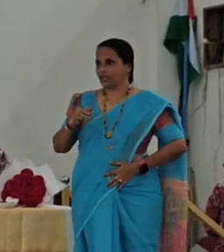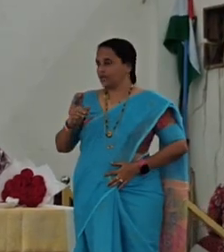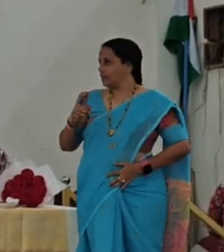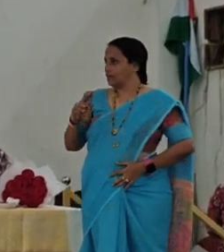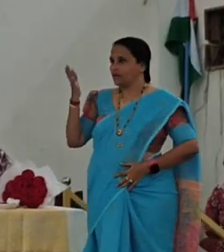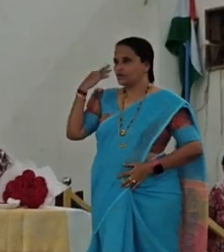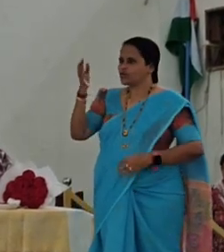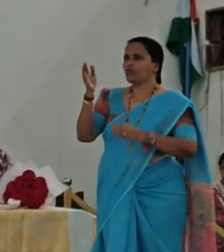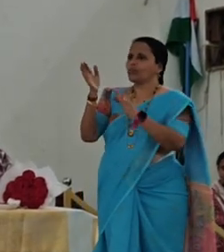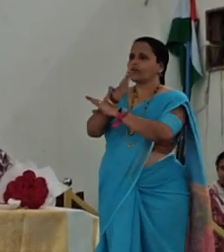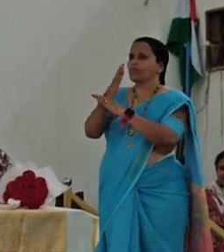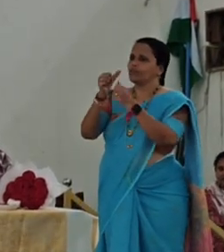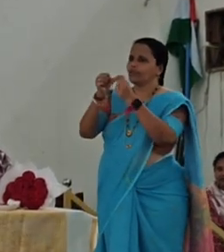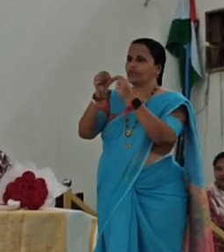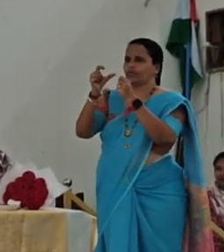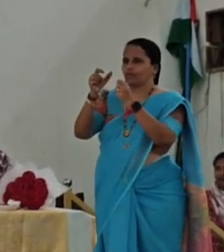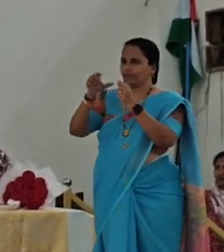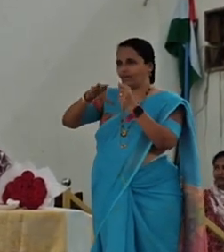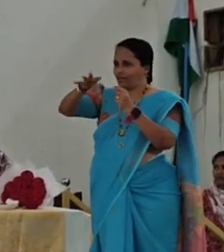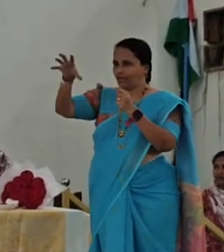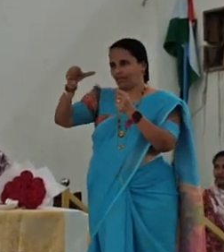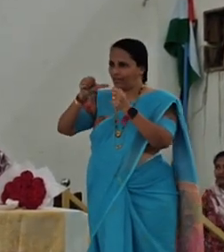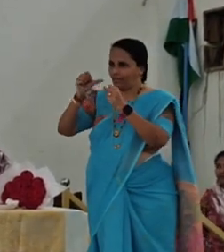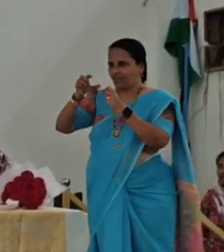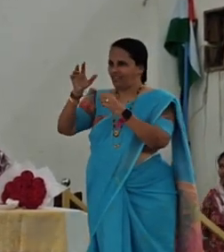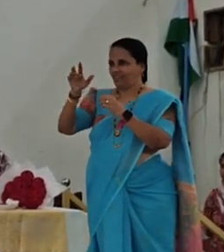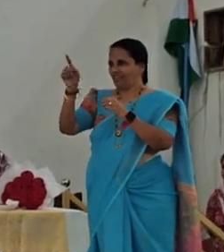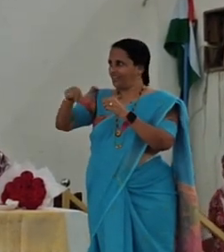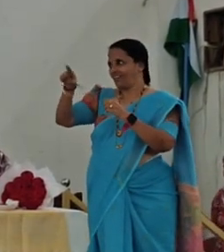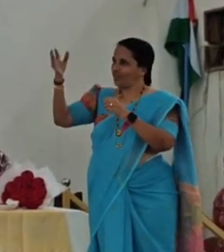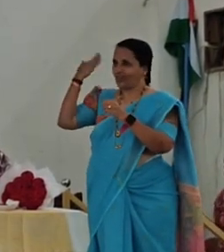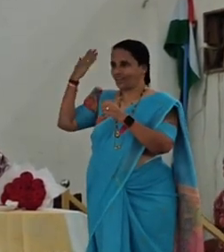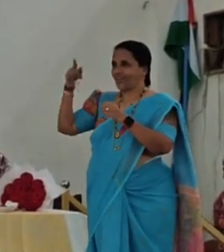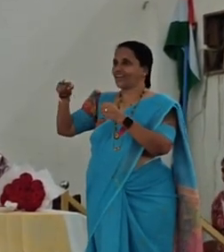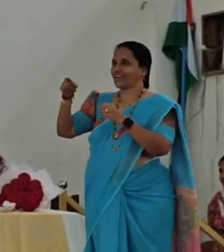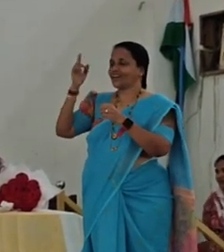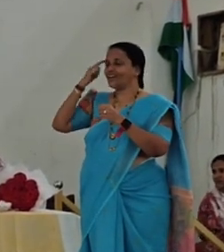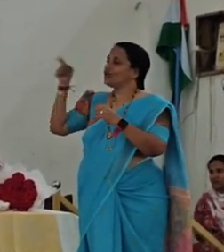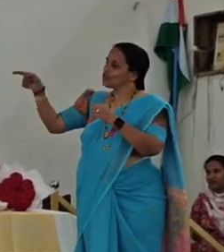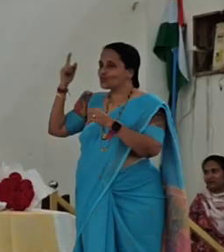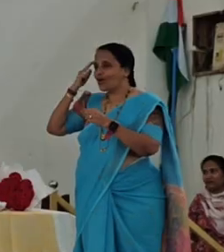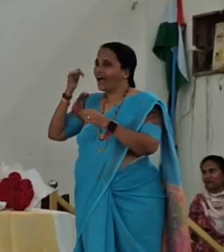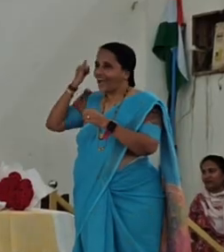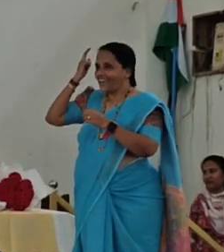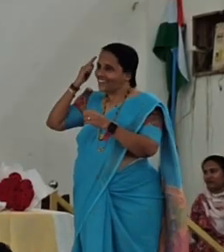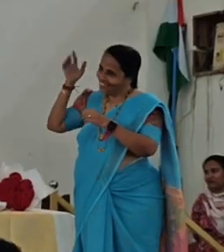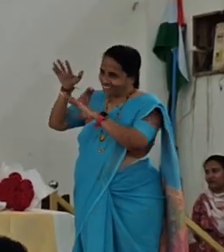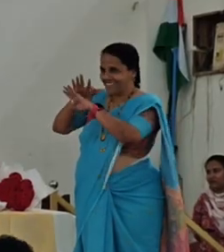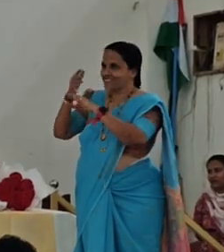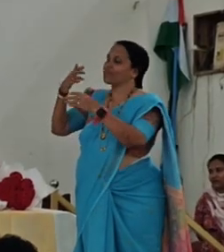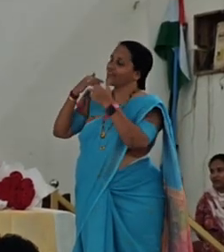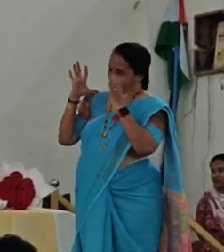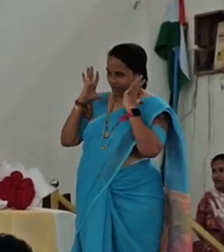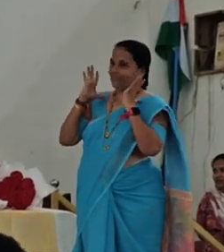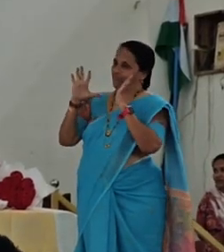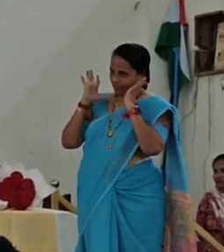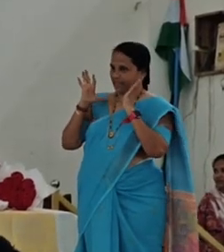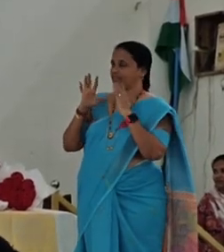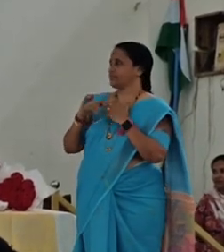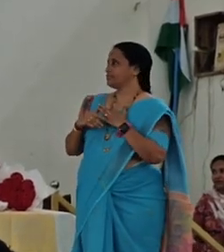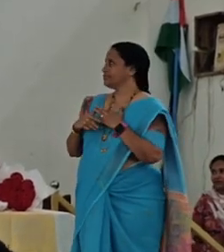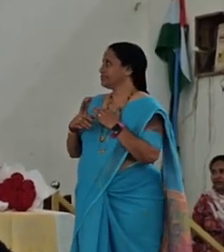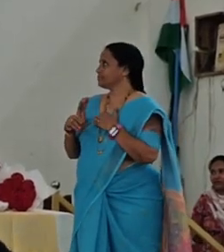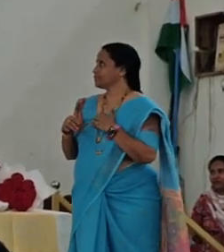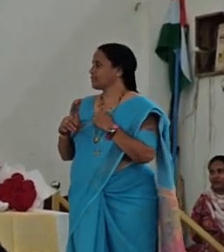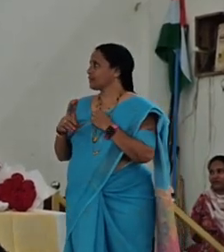తీసుకెళ్ళామో అవన్నీ కూడా పరిశీలించి తక్షణ చర్యలు తీసుకుంటారని మనకి హామీ ఇవ్వడం జరిగింది. ఆ సందర్భంగా